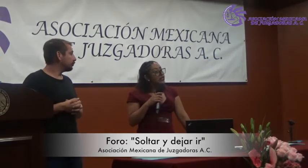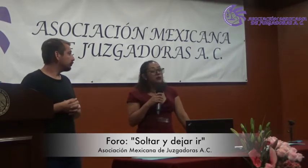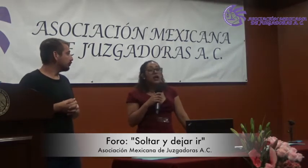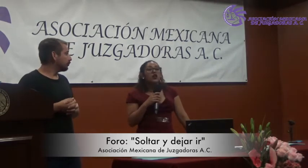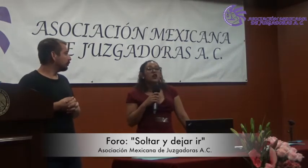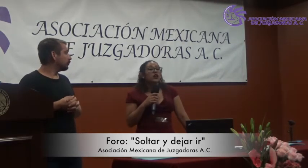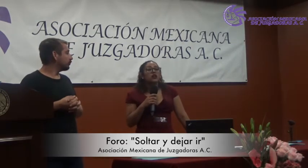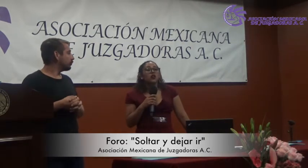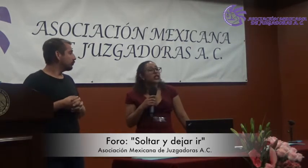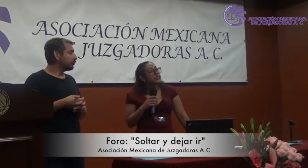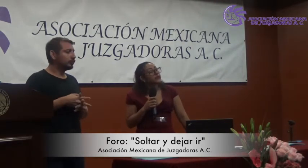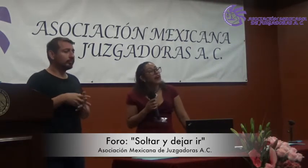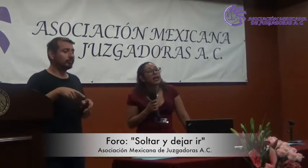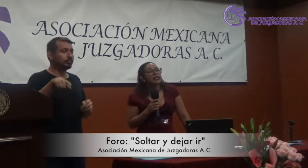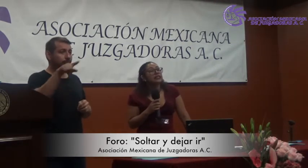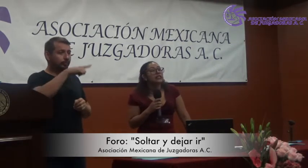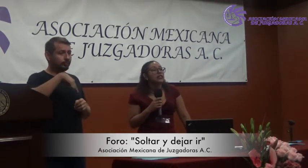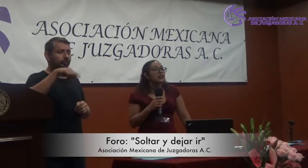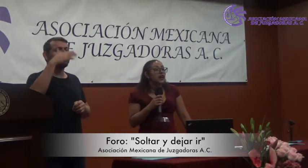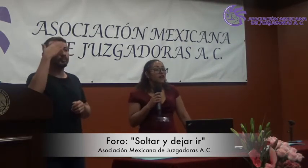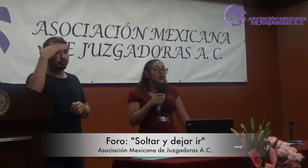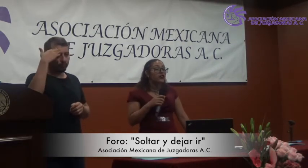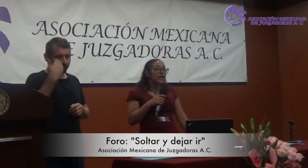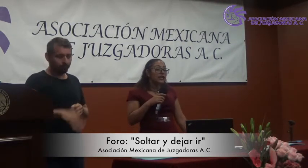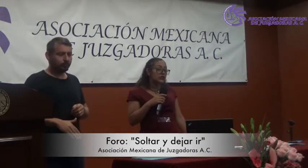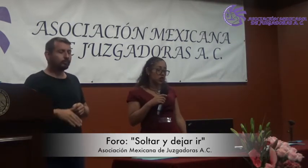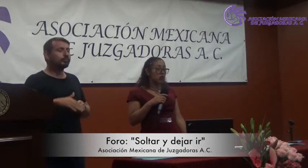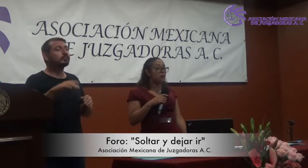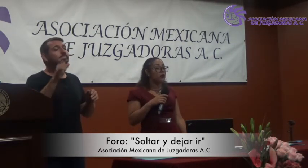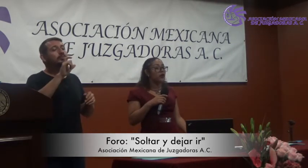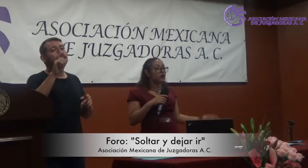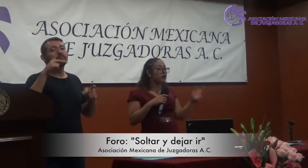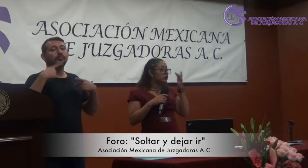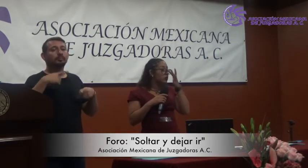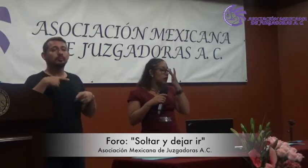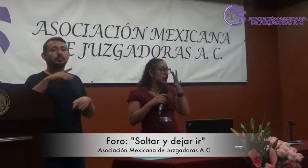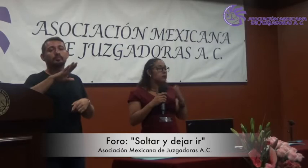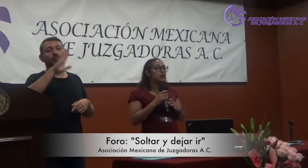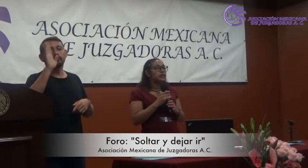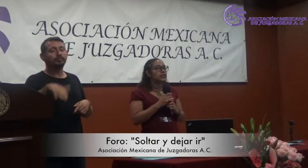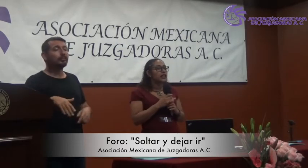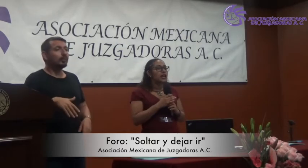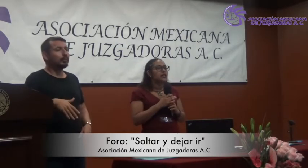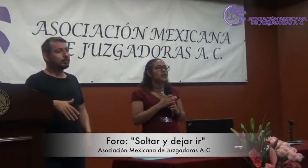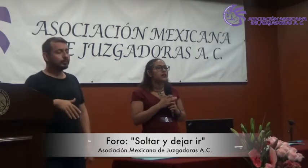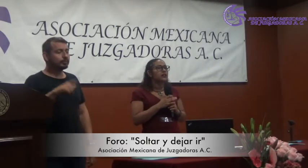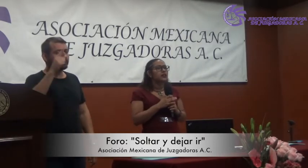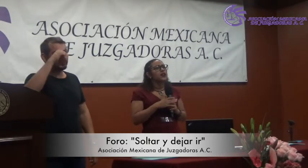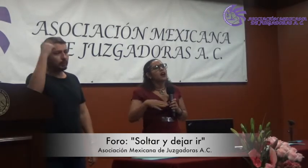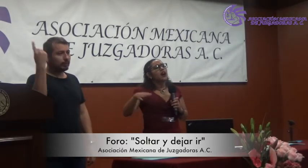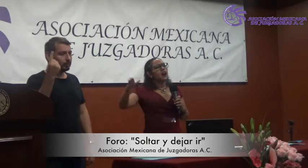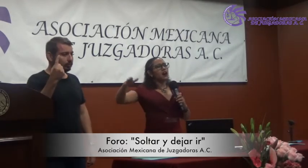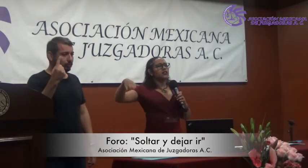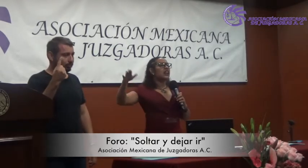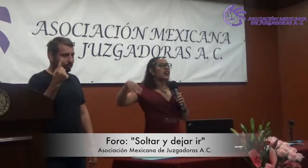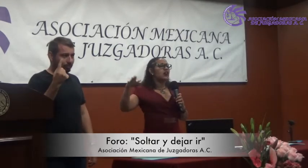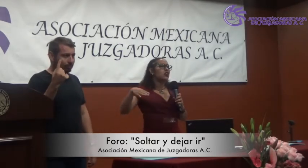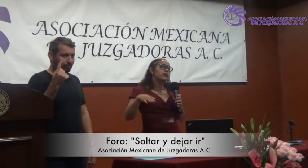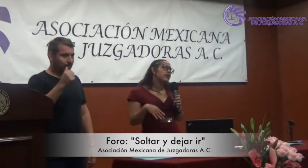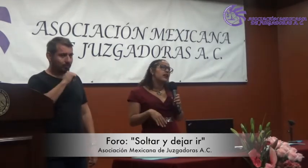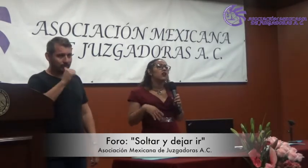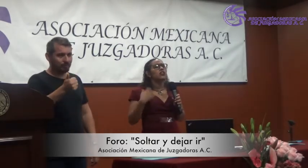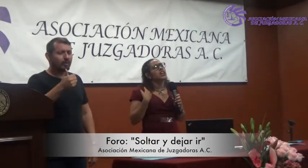Sabemos de antemano que no es fácil afrontar esto, como por ejemplo decirle a alguien, ah,